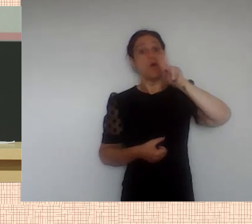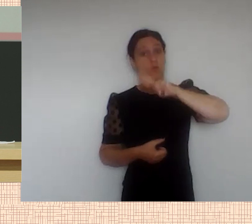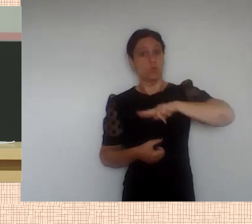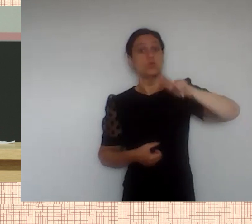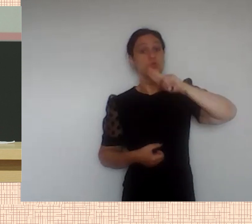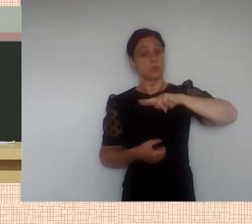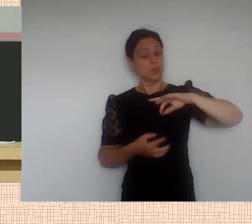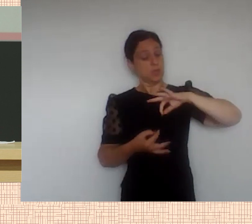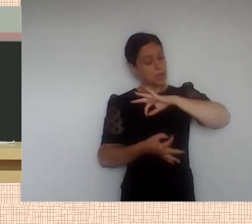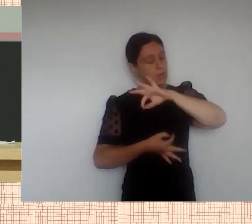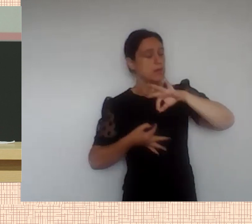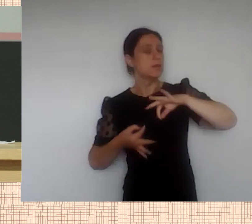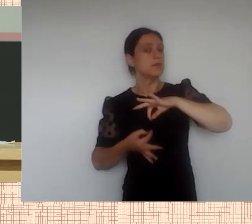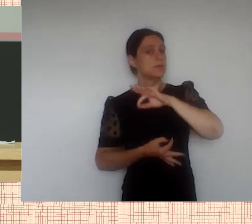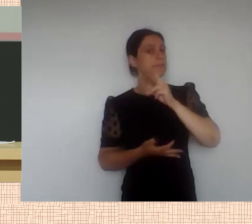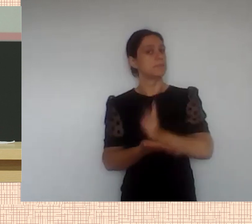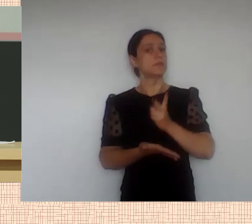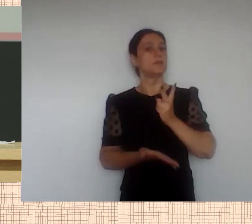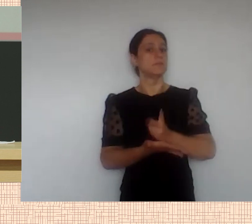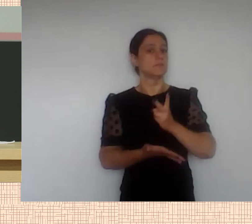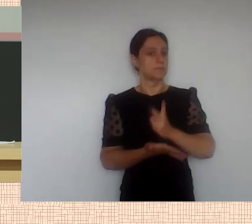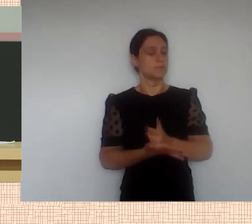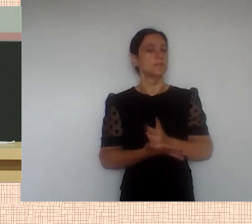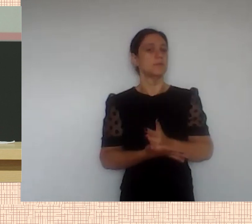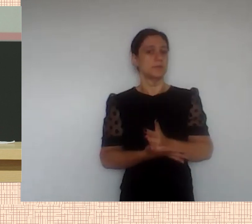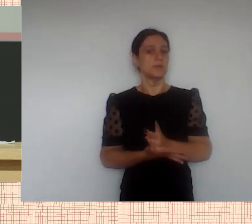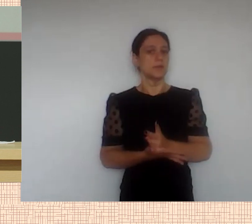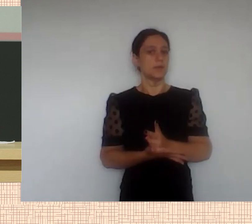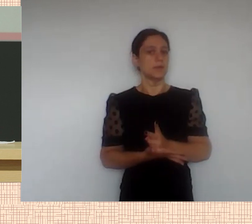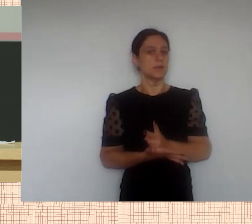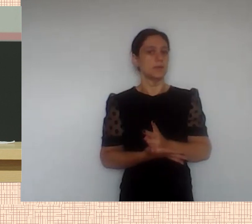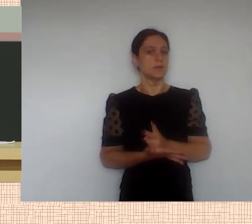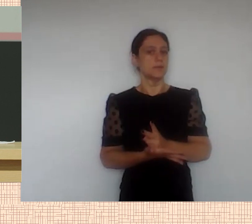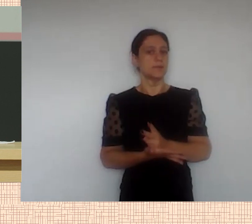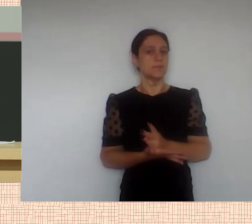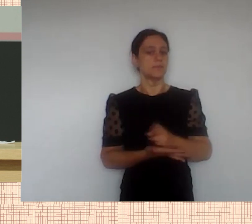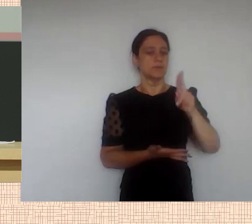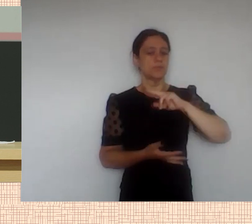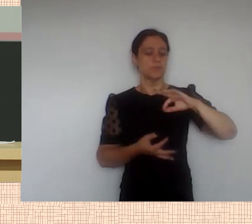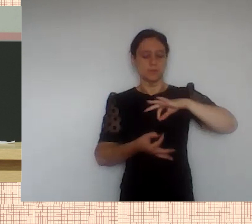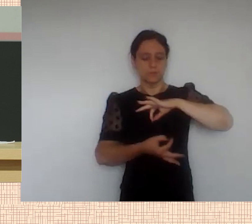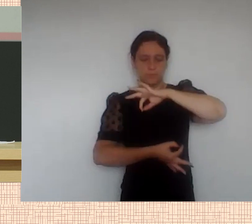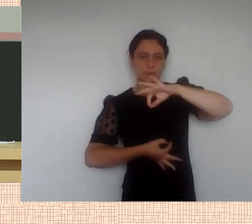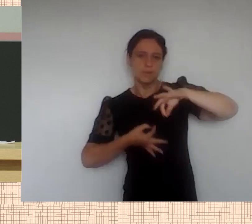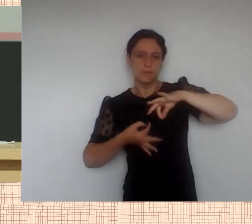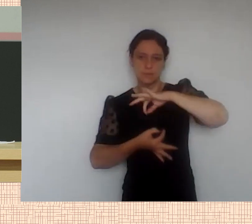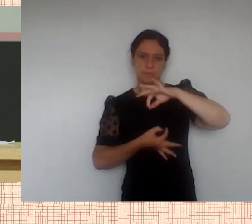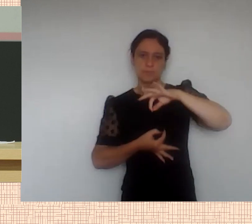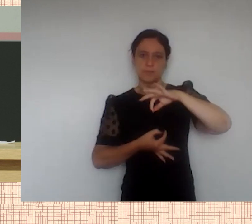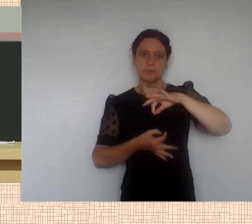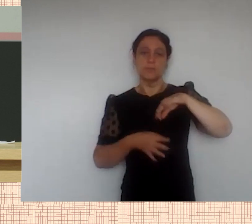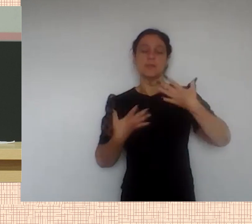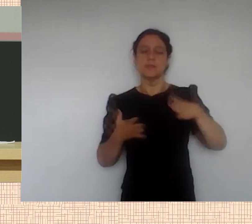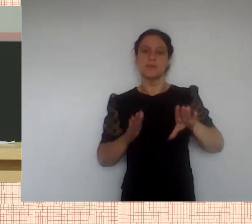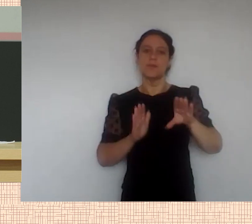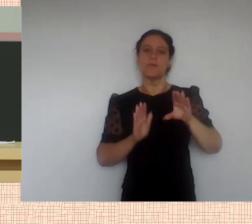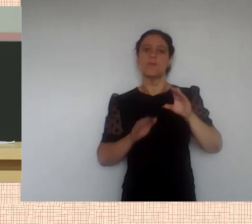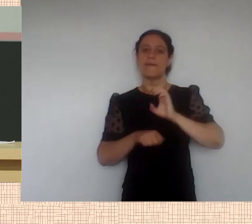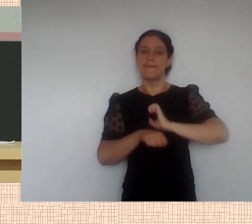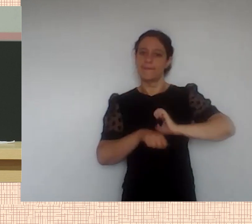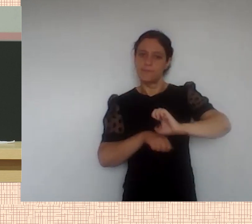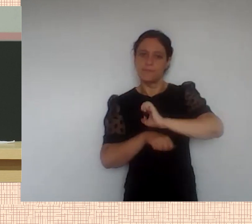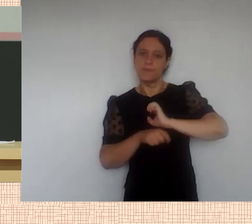através do Espírito. O Espírito é o canal para entrar, mexer com a minha alma. Por isso que em Efésios